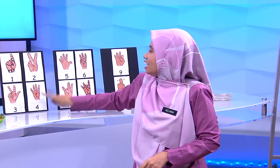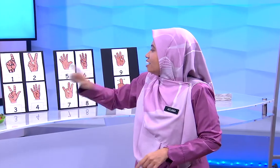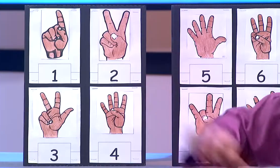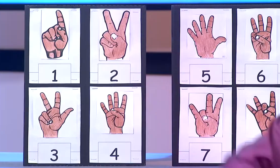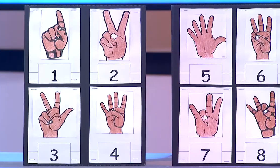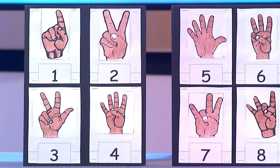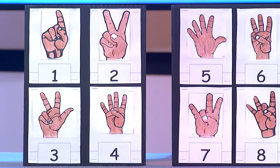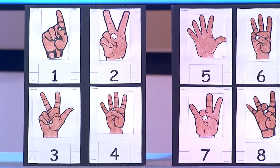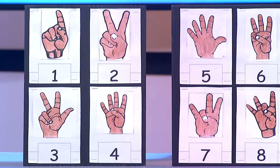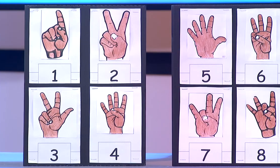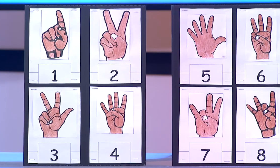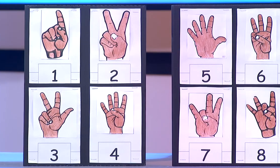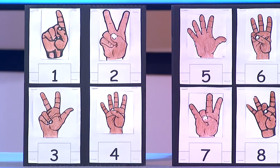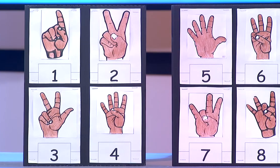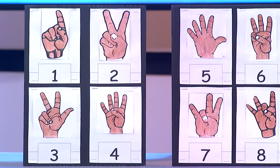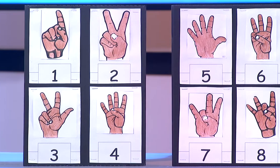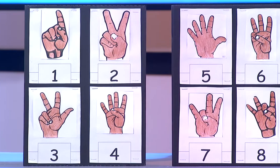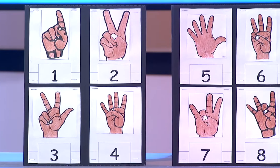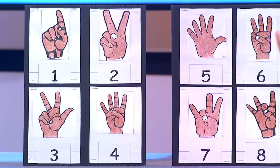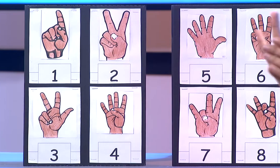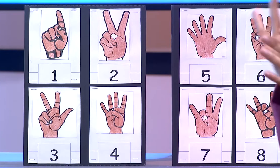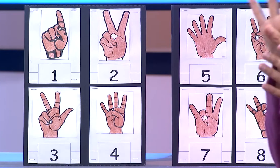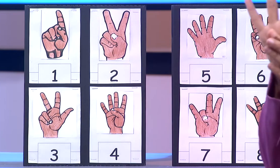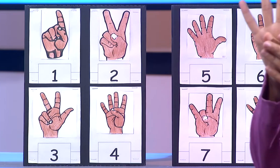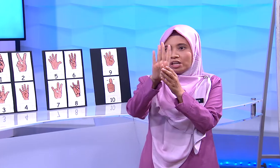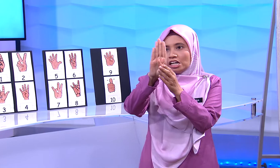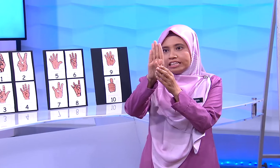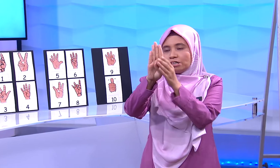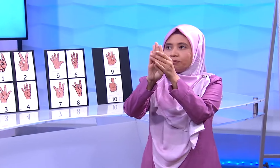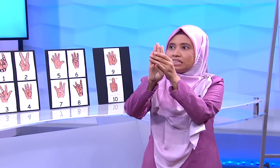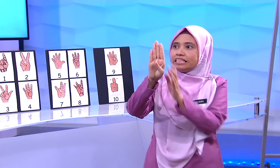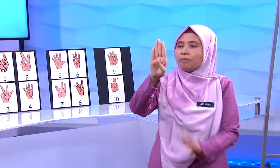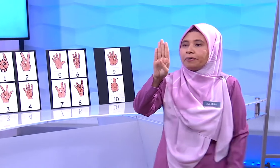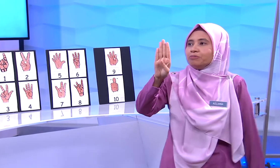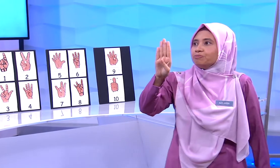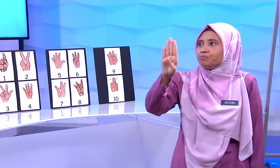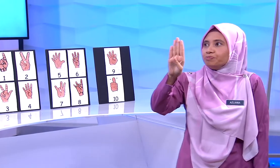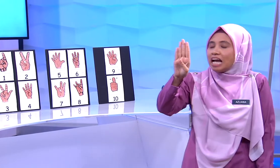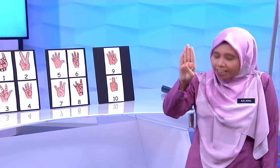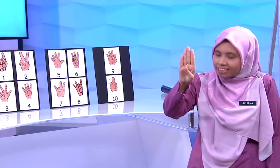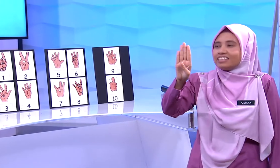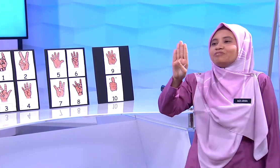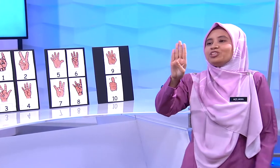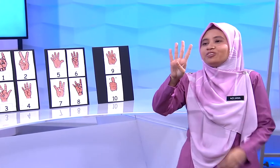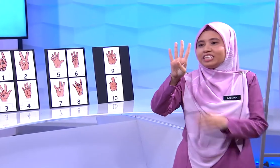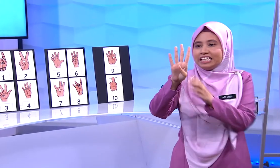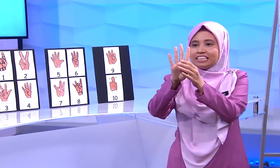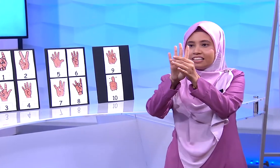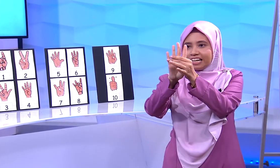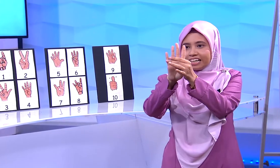namun tempat-tempat Oke 4 tahu malah jadi kalau misalnya jadi aku bilang iya betul jadi kena dagang